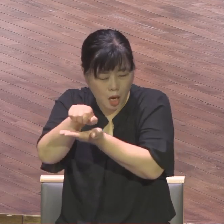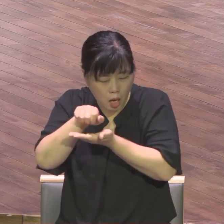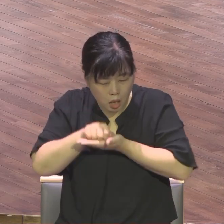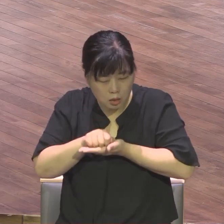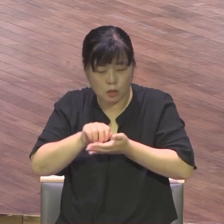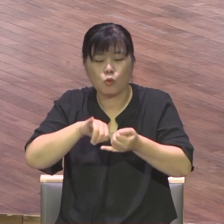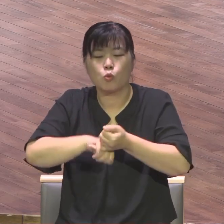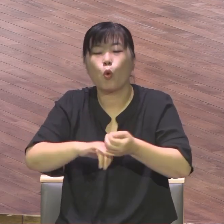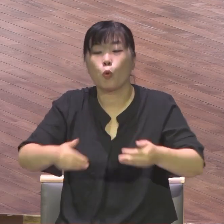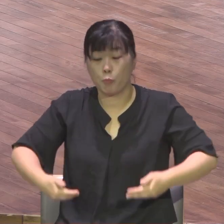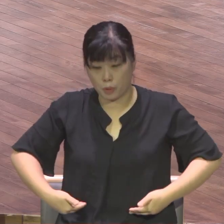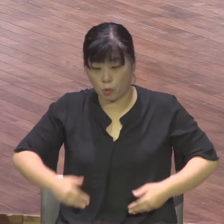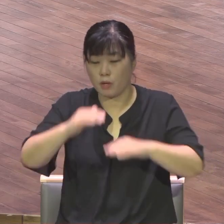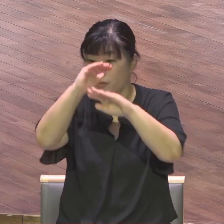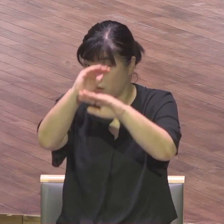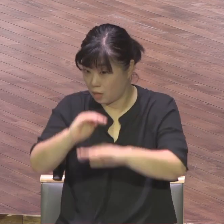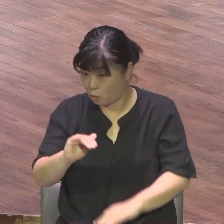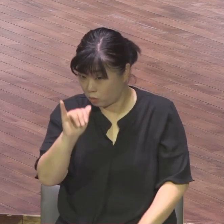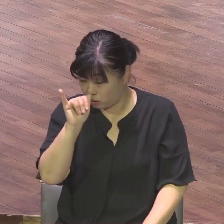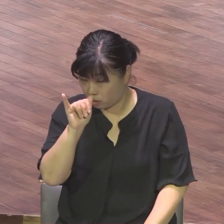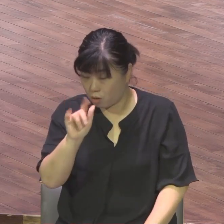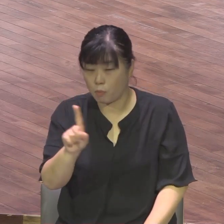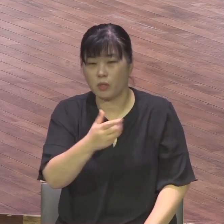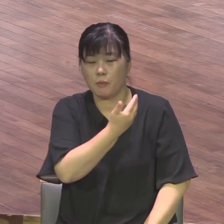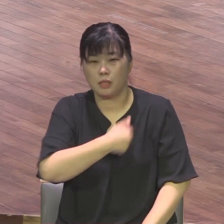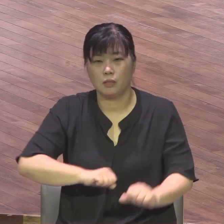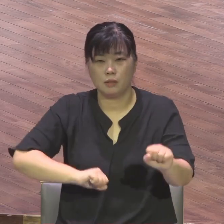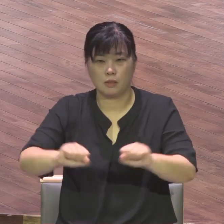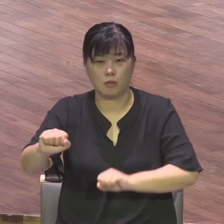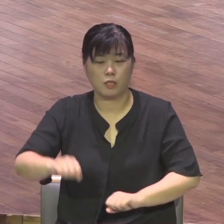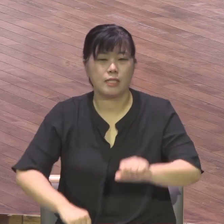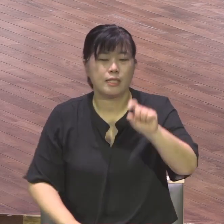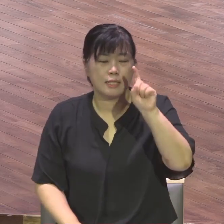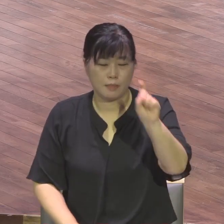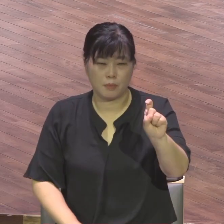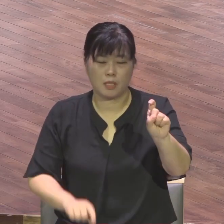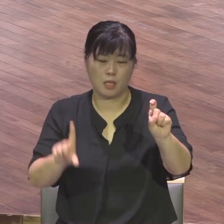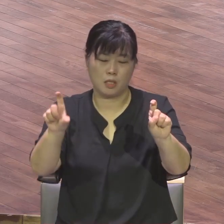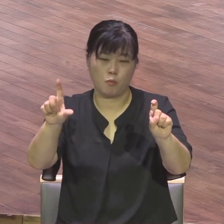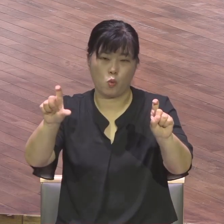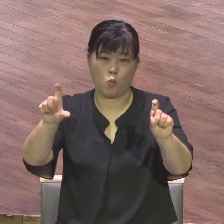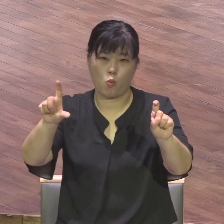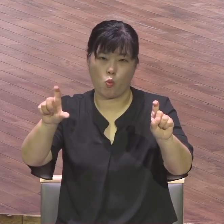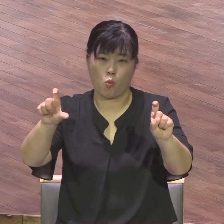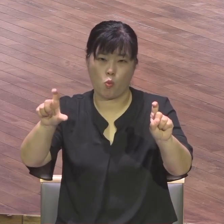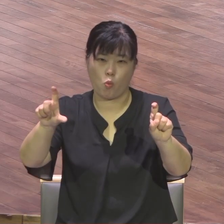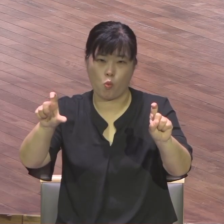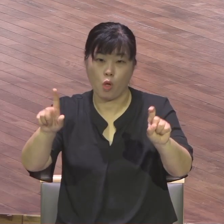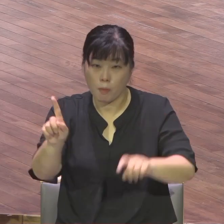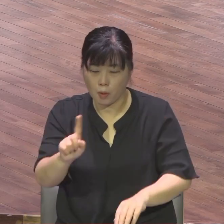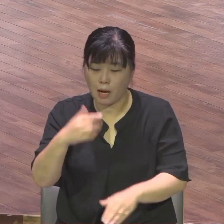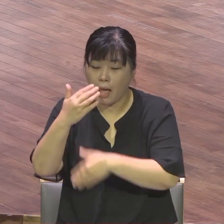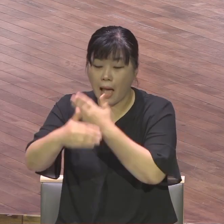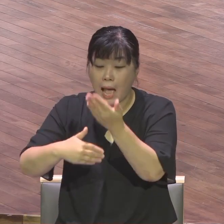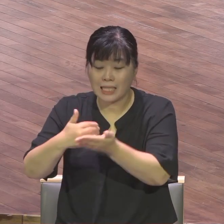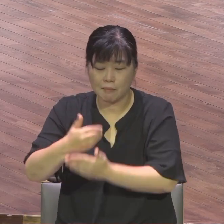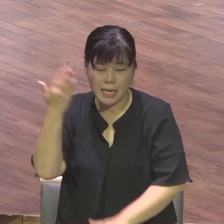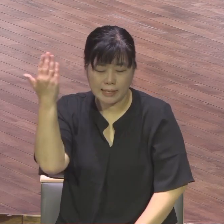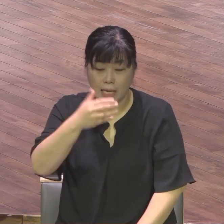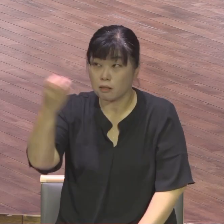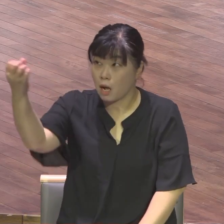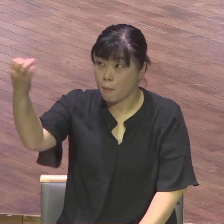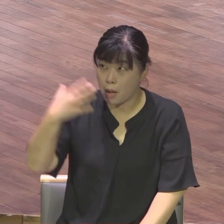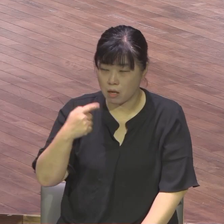있습니다. 사도행전 10장 15절 말씀입니다. 하나님께서 깨끗하게 하신 것을